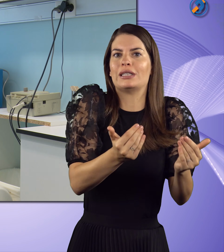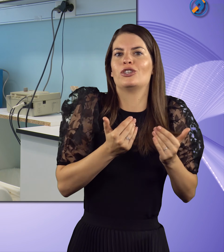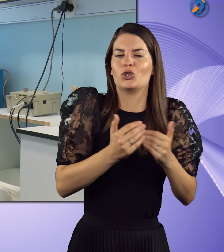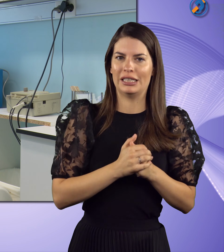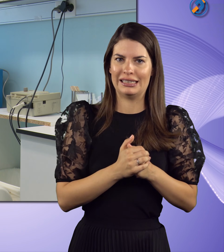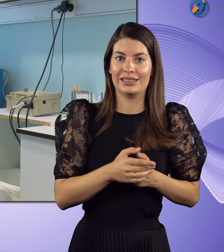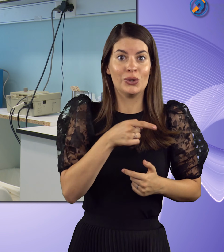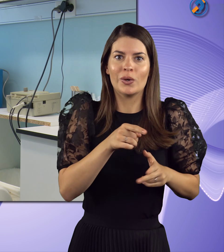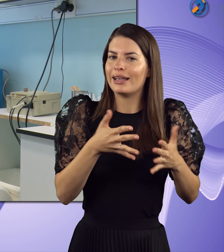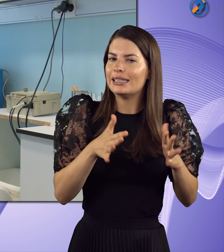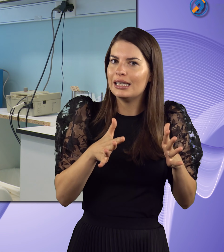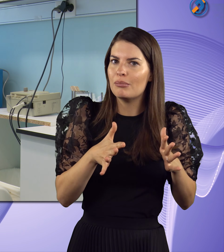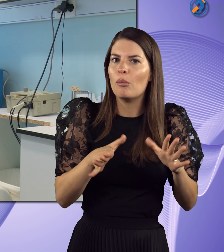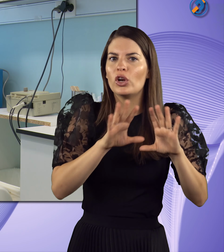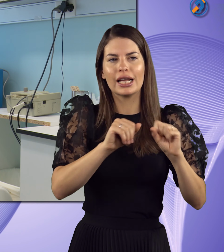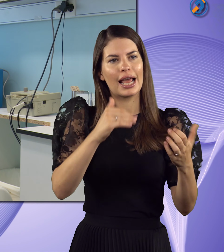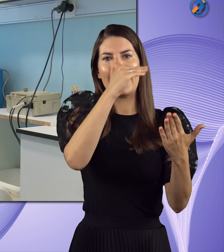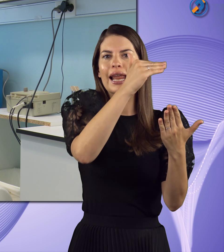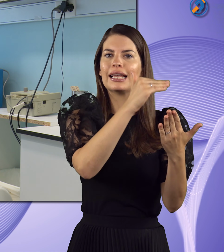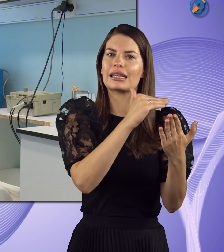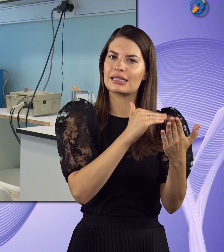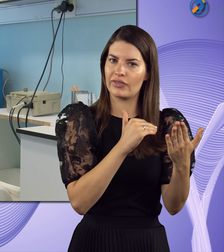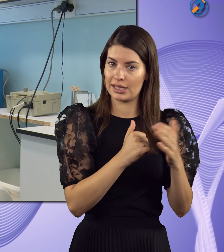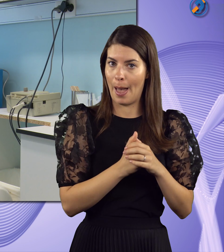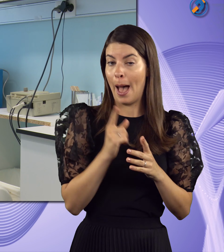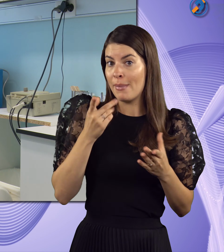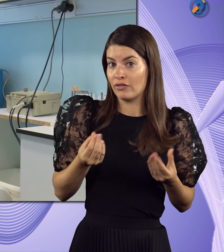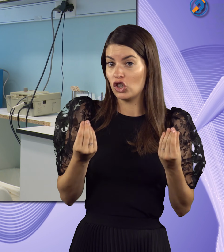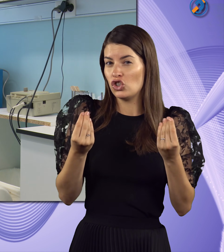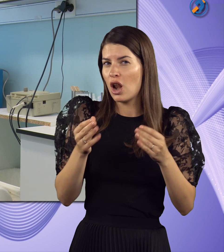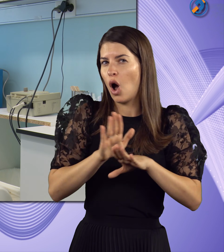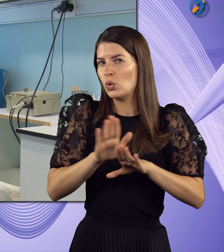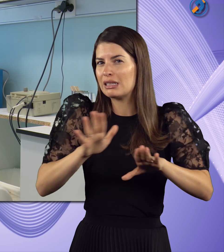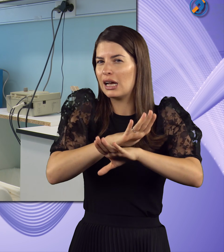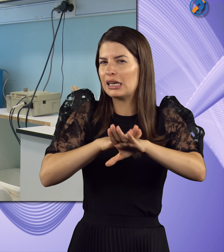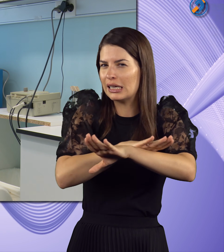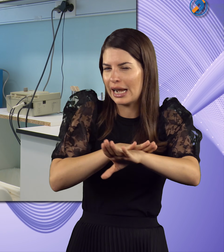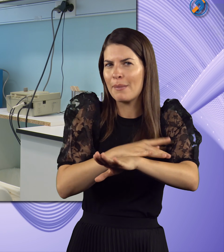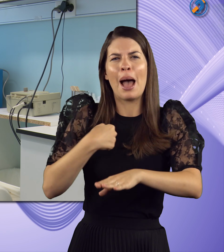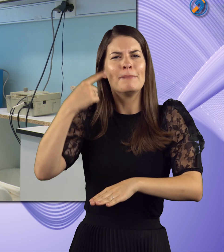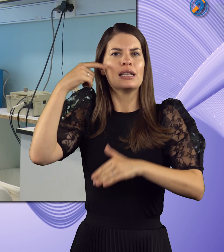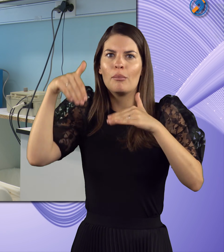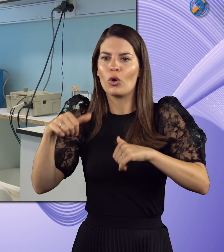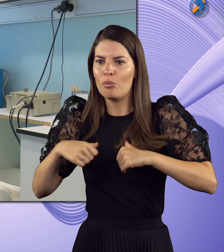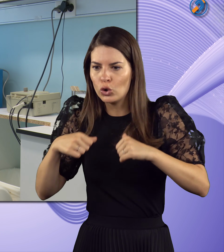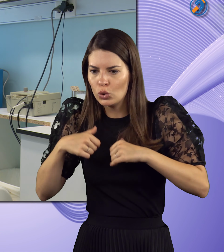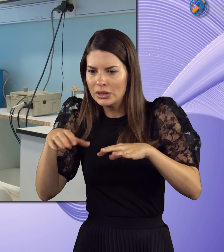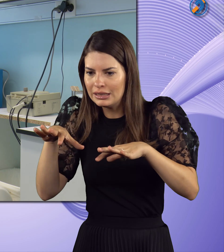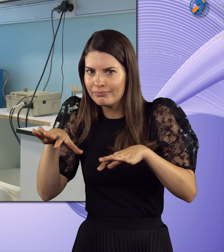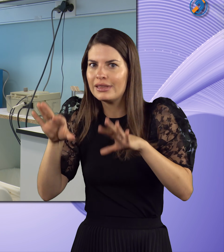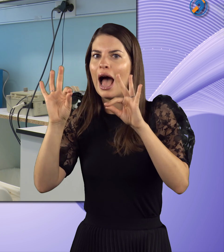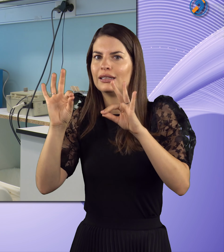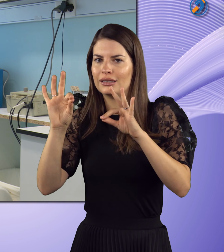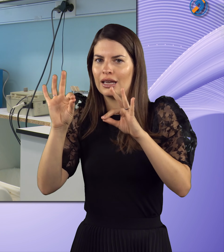in pravzaprav nimamo tako izdelane lestvice. Ampak večina krem, mislim, da bi se moral človek že prav potruditi,